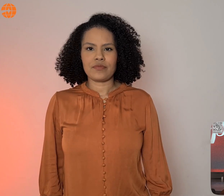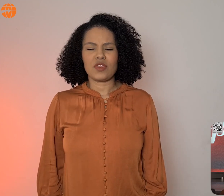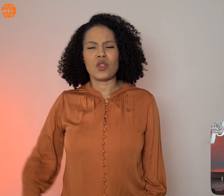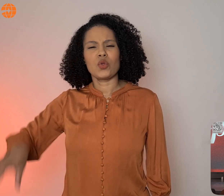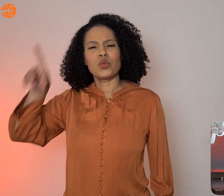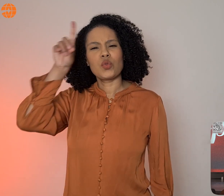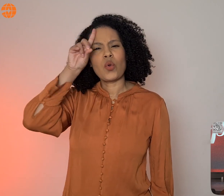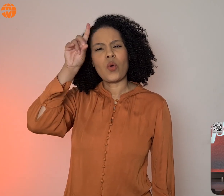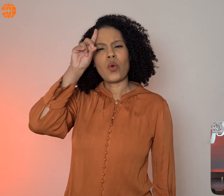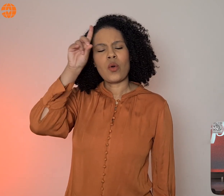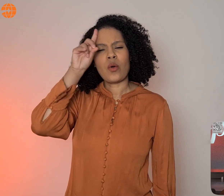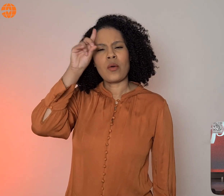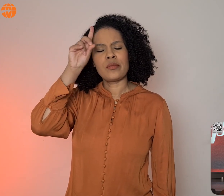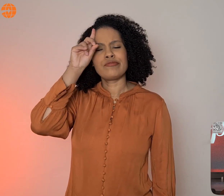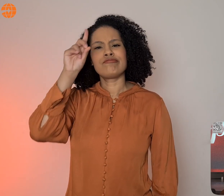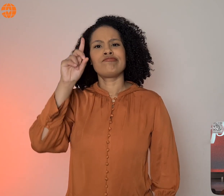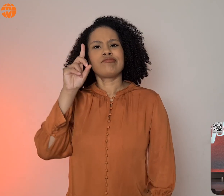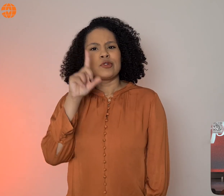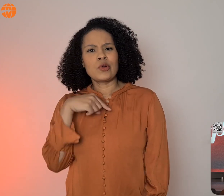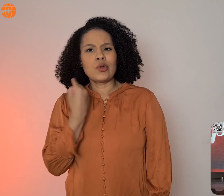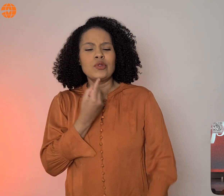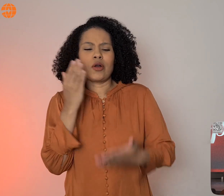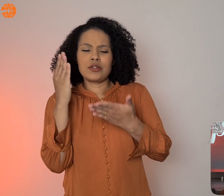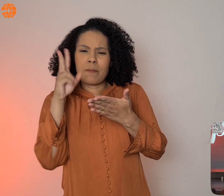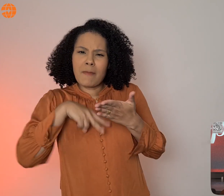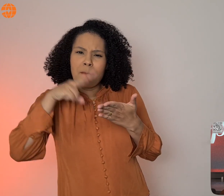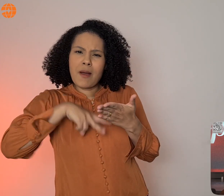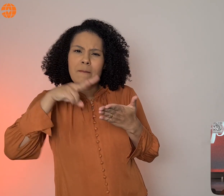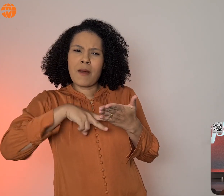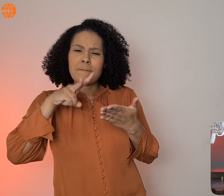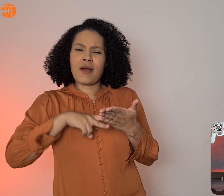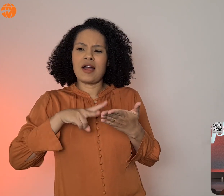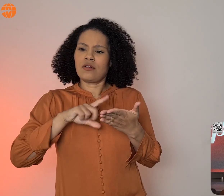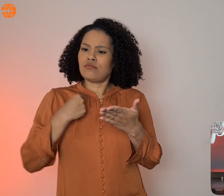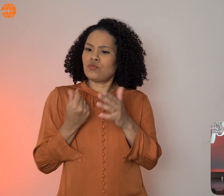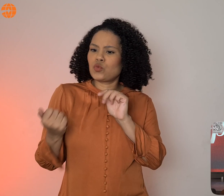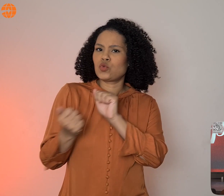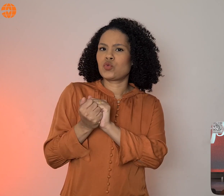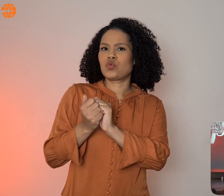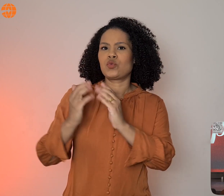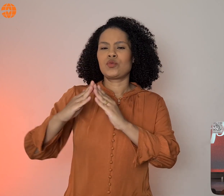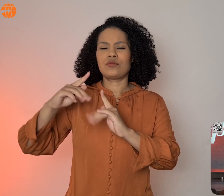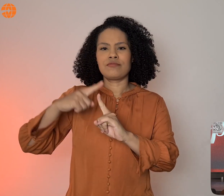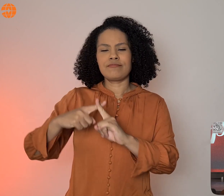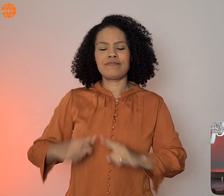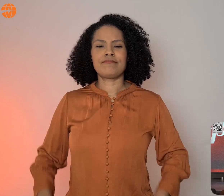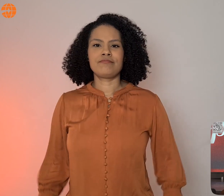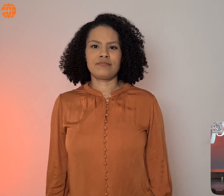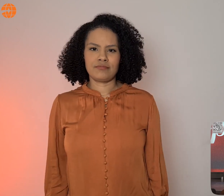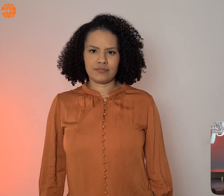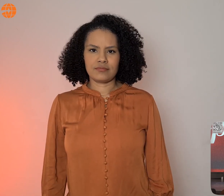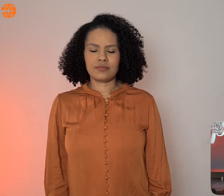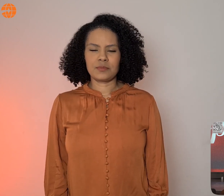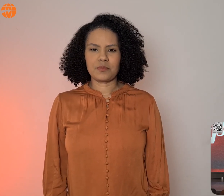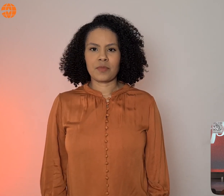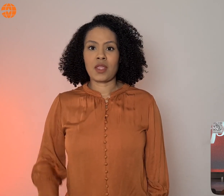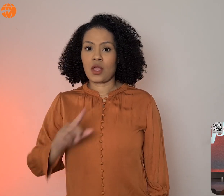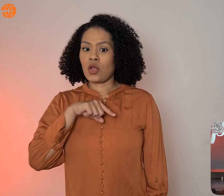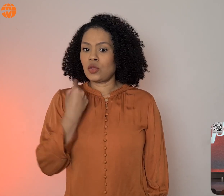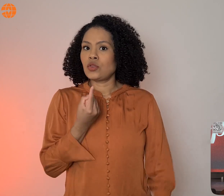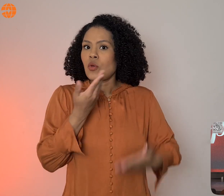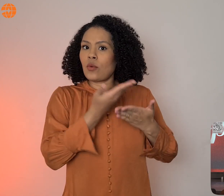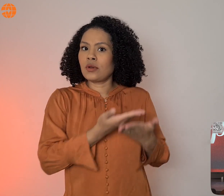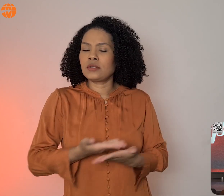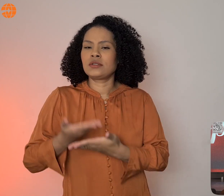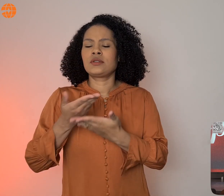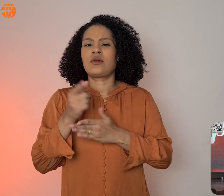psalm every day. Então nós estamos lendo ali um salmo todos os dias como igreja. We're studying in our small groups, and then on Sundays we preach